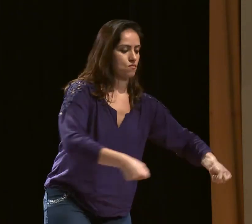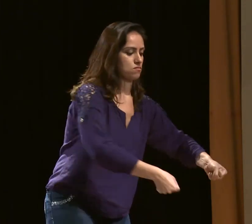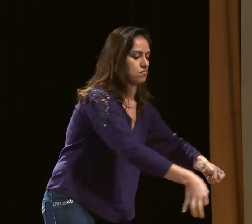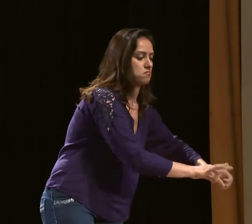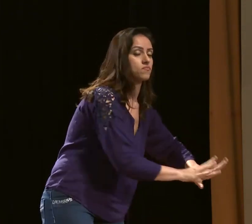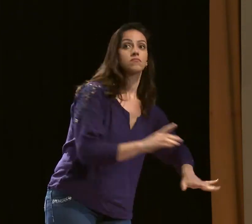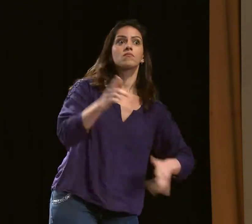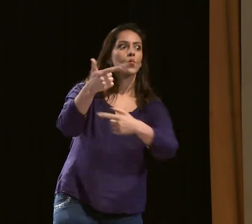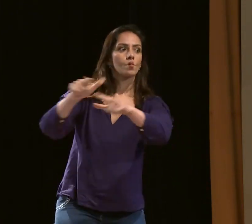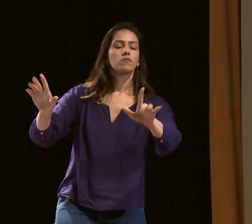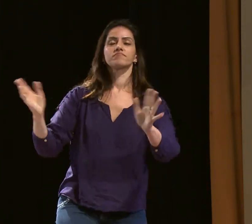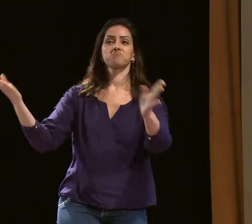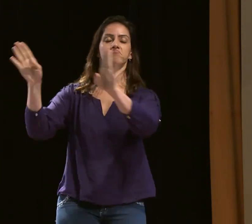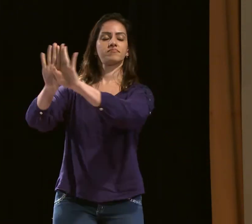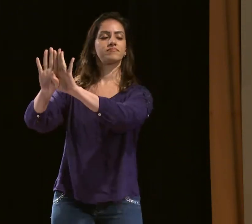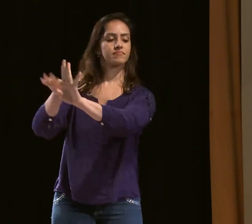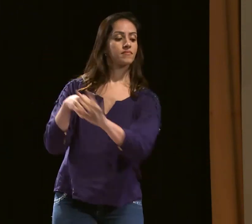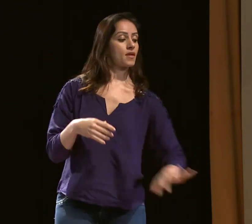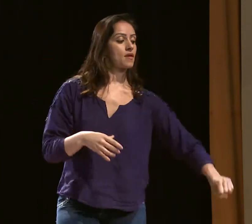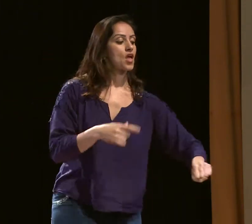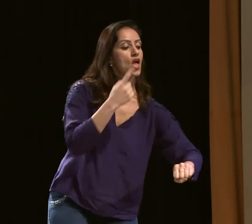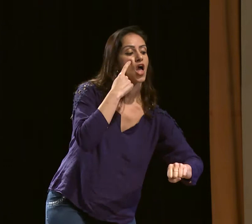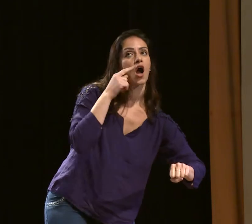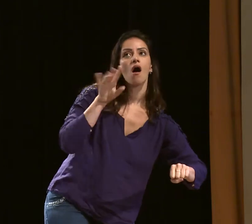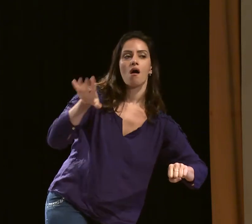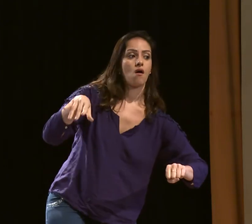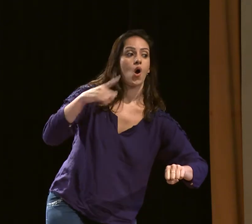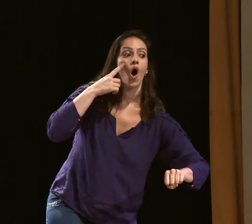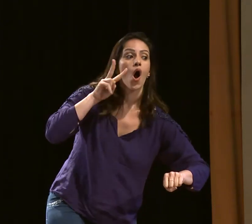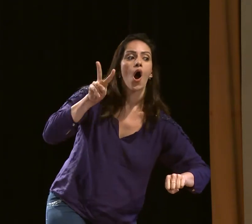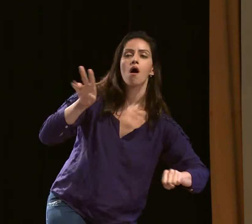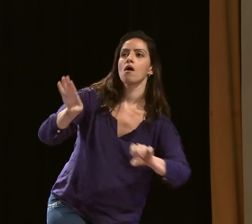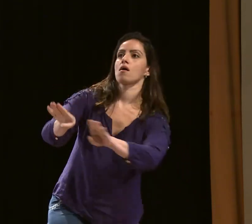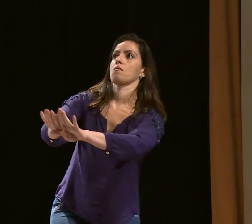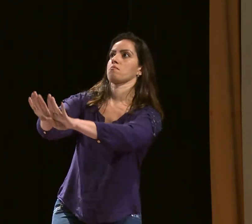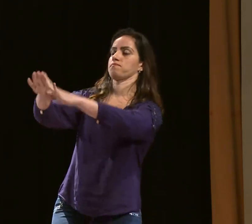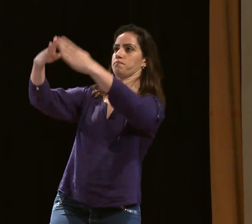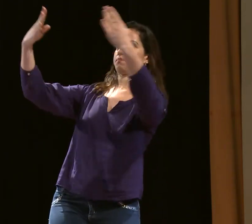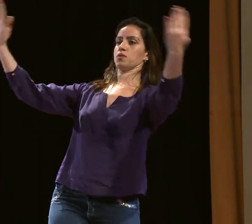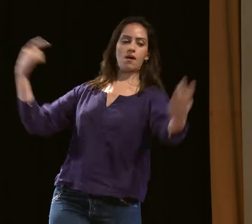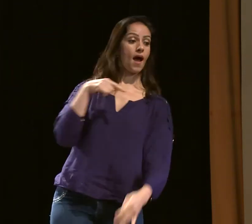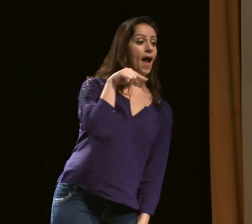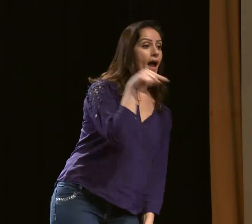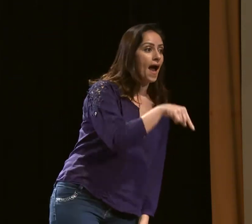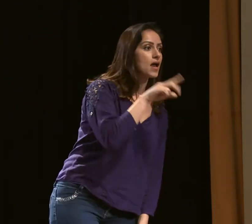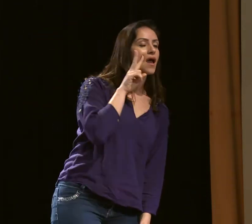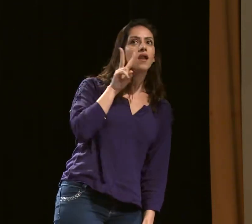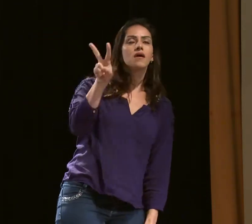botei assim, coloquei, arrumei, fechei a porta. Aí falei: olha, olha ali, tá vendo? Abri a porta e